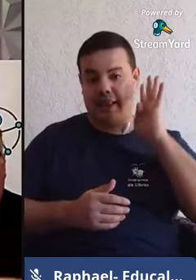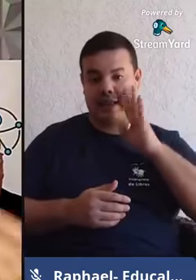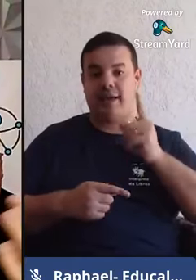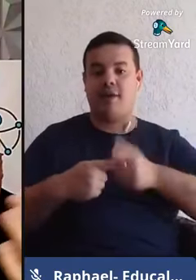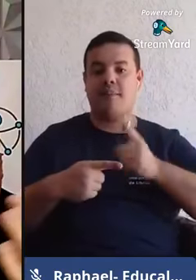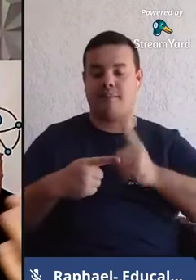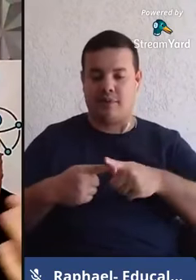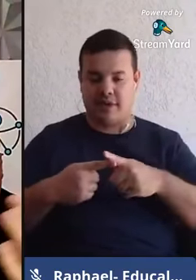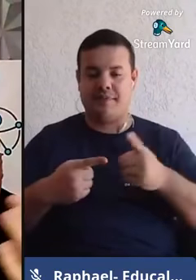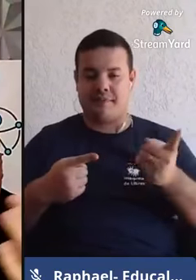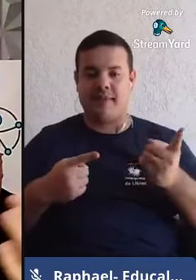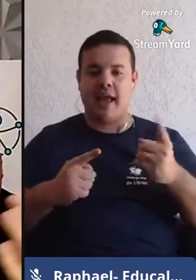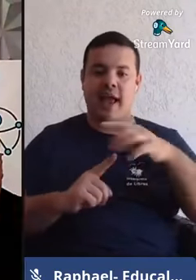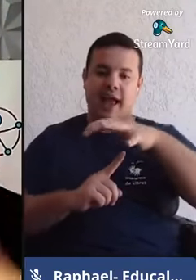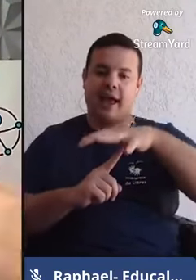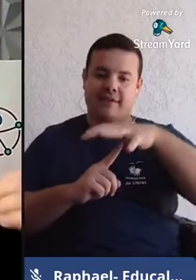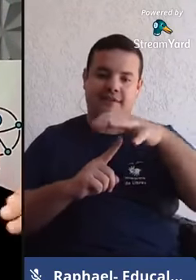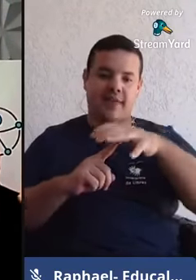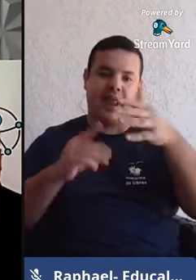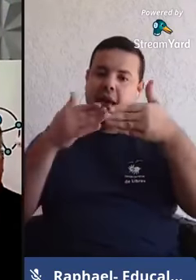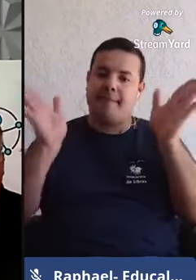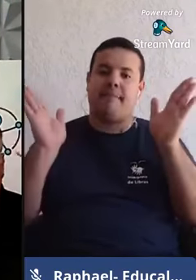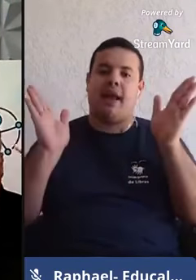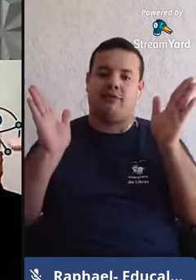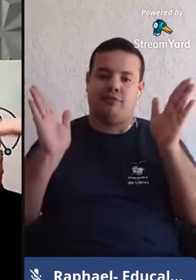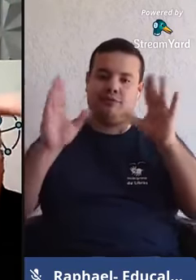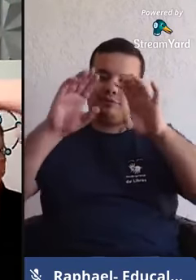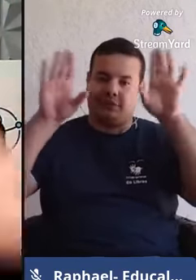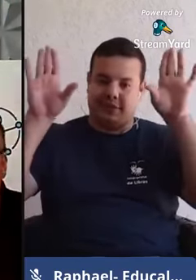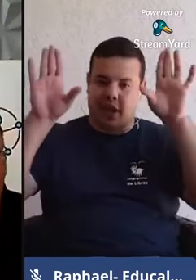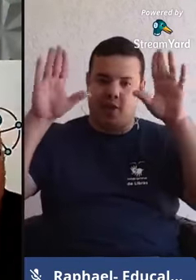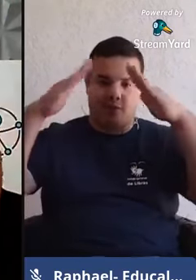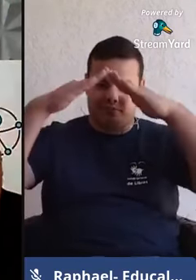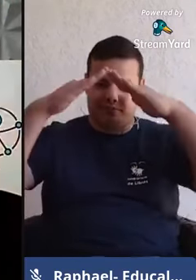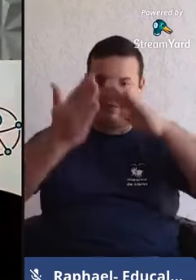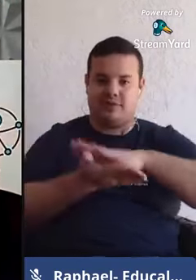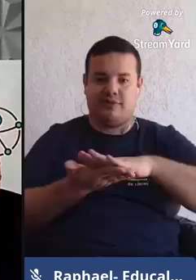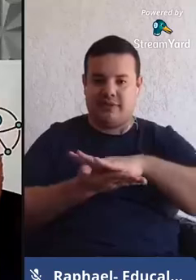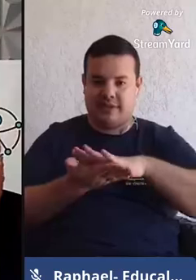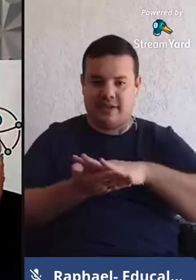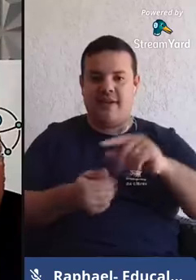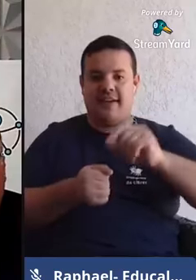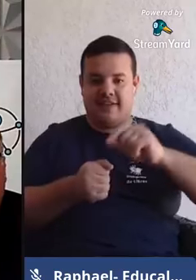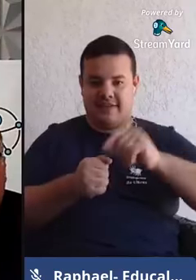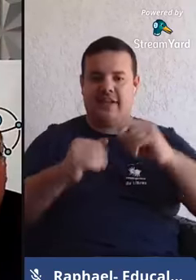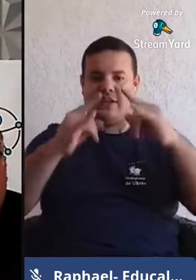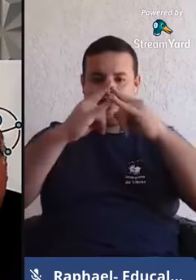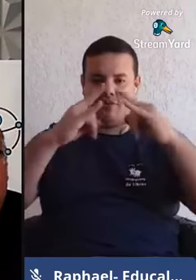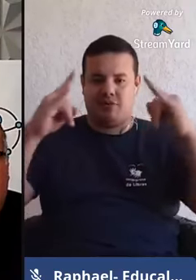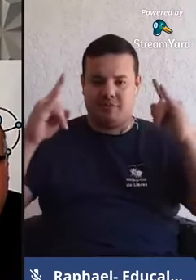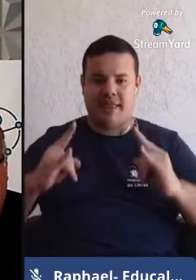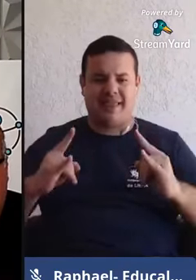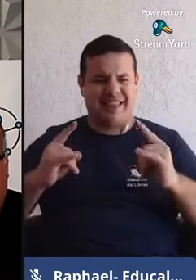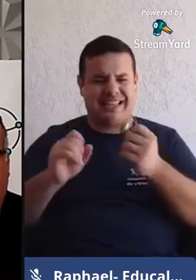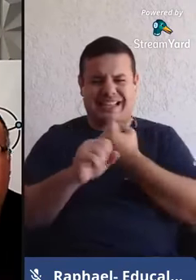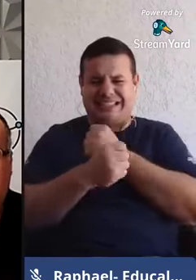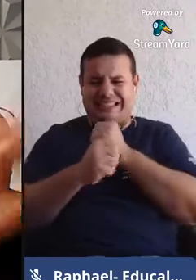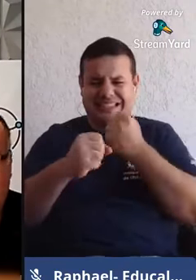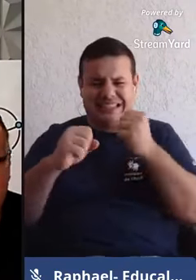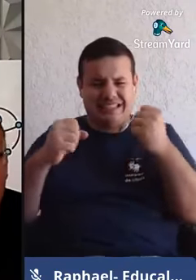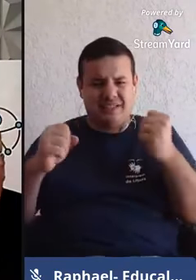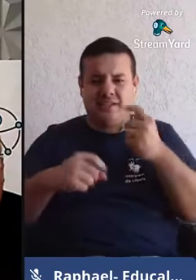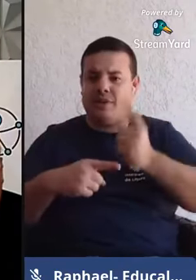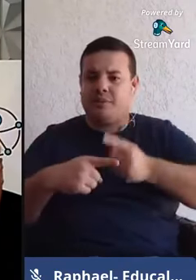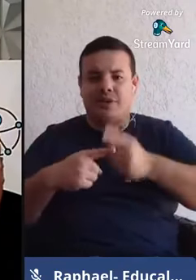aberto, foi por tempo. O ano passado a gente teve que construir uma tenda gigantesca lá no Campo de Marte, porque não dava mais para ser a